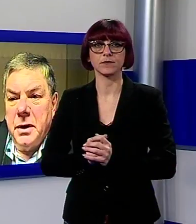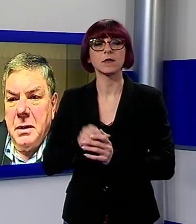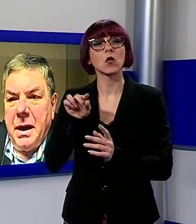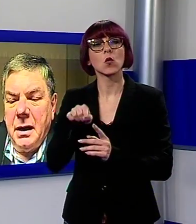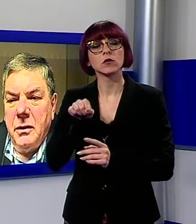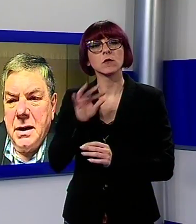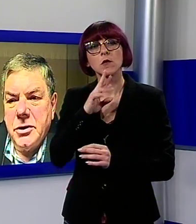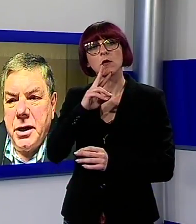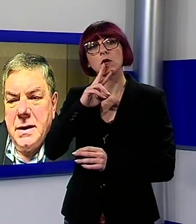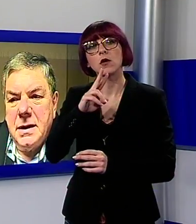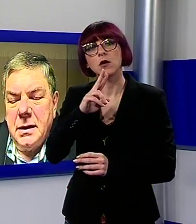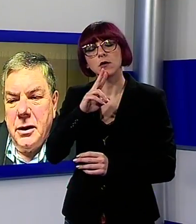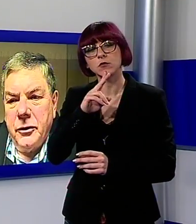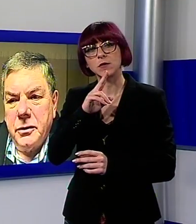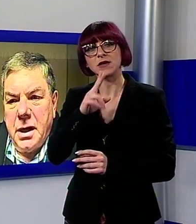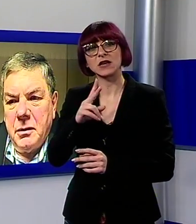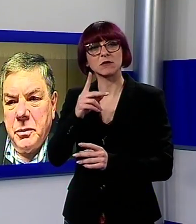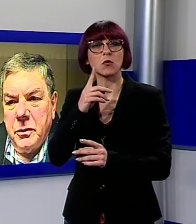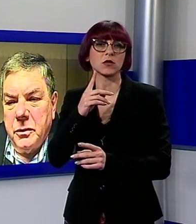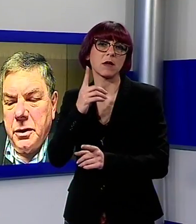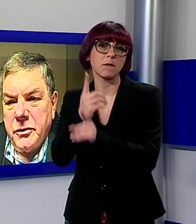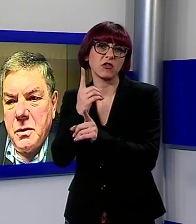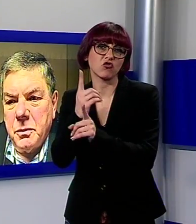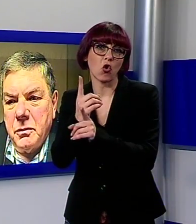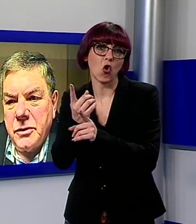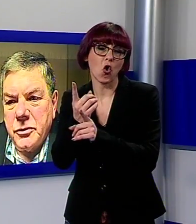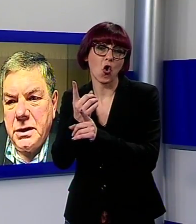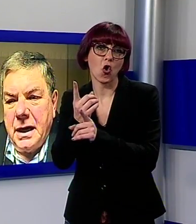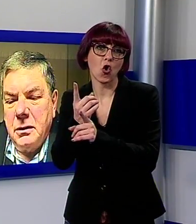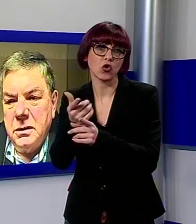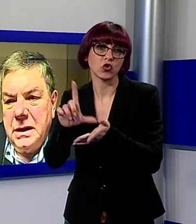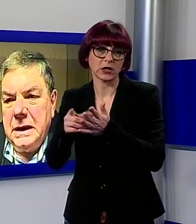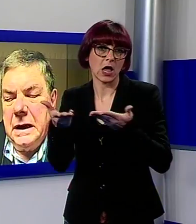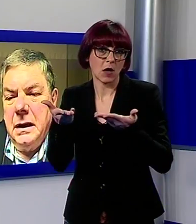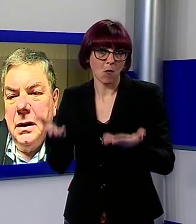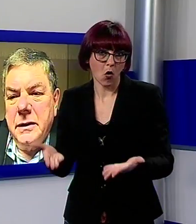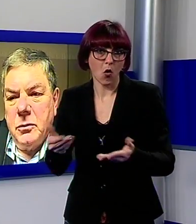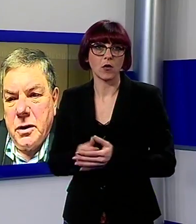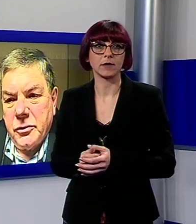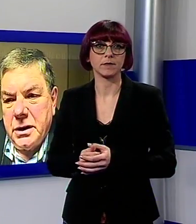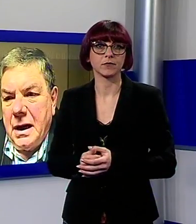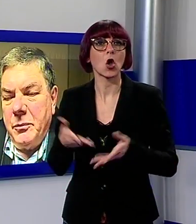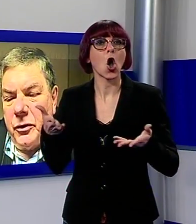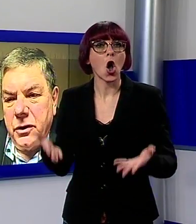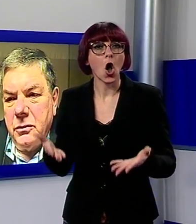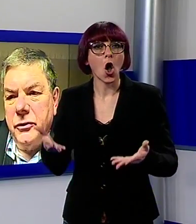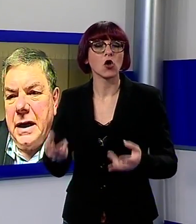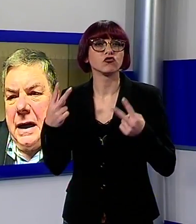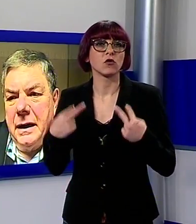rispondere meglio alle esigenze del nostro tempo. Noi non siamo più una società contadina, siamo una società post-industriale